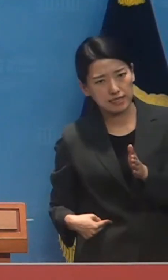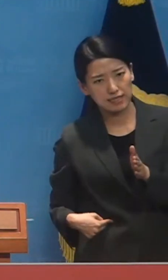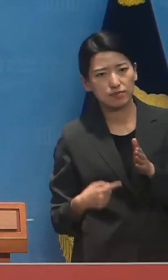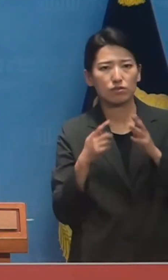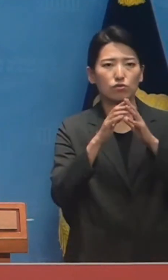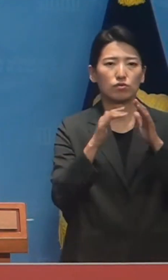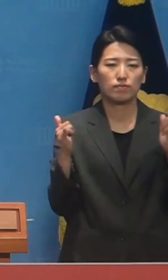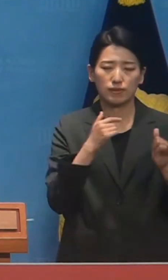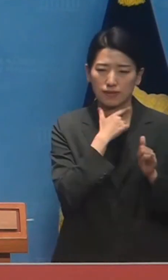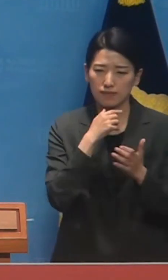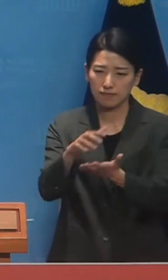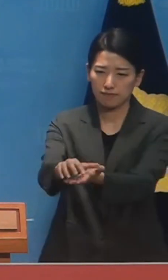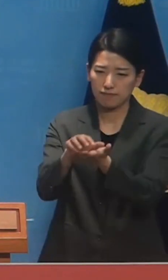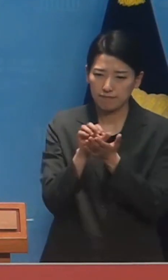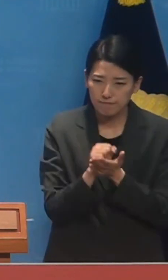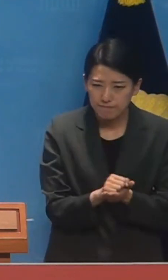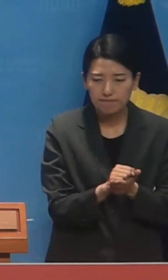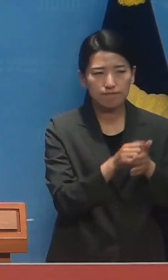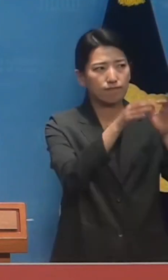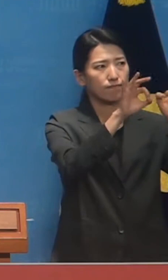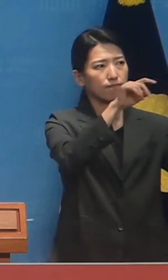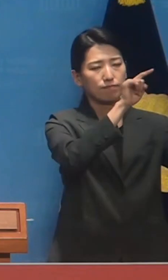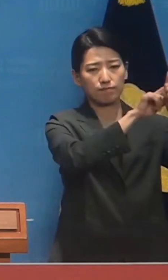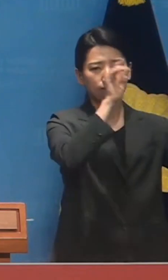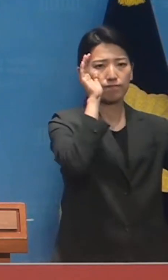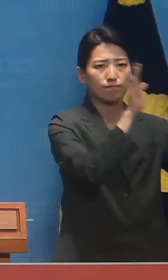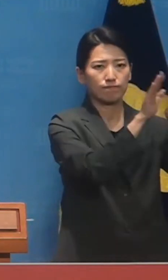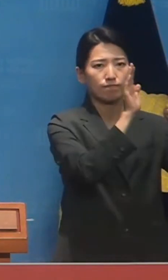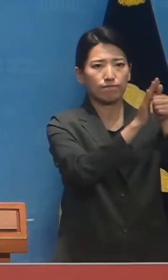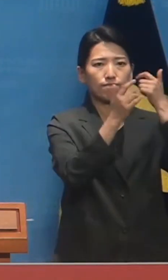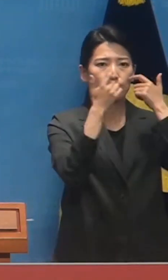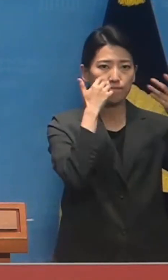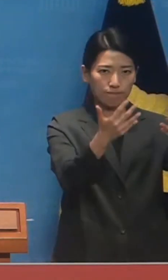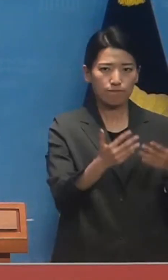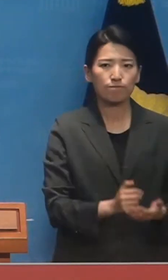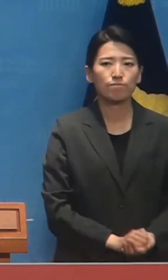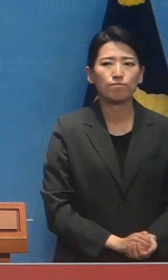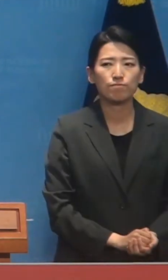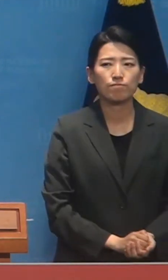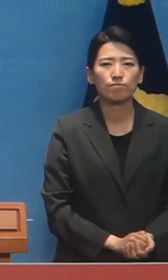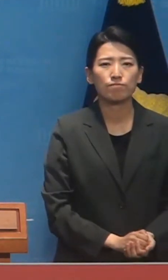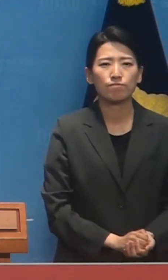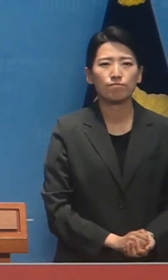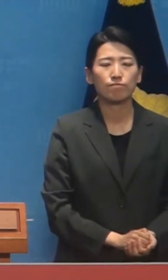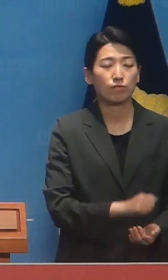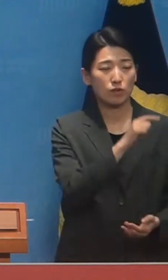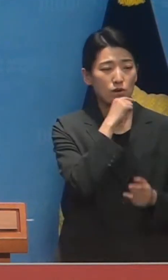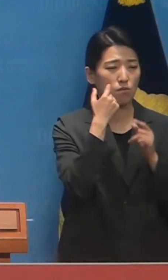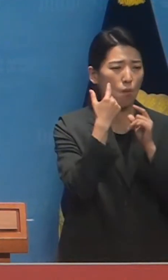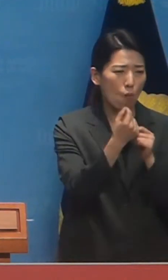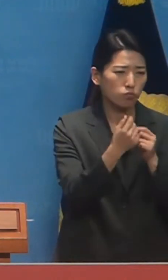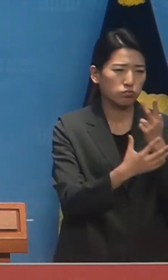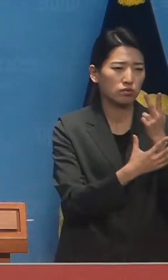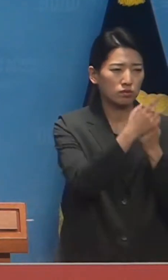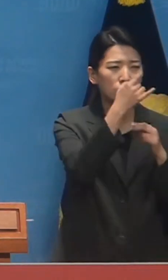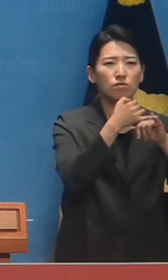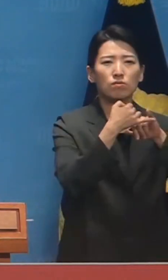뜻을 김문수 후보를 지지하고 보수 단일화의